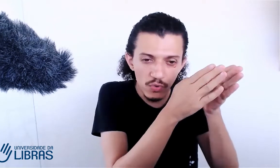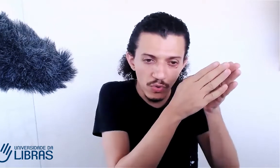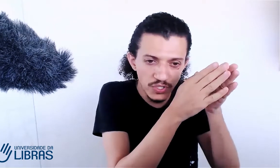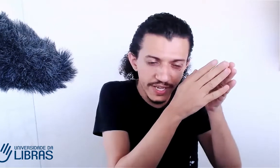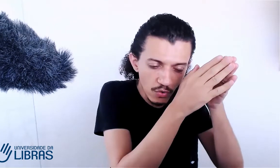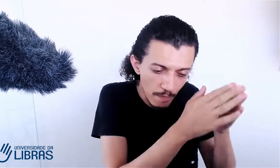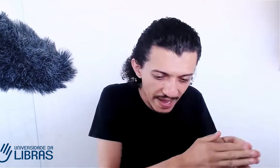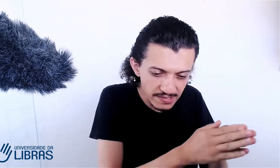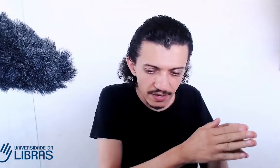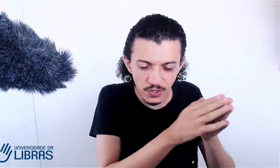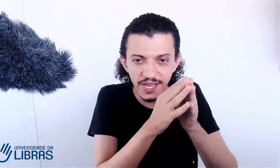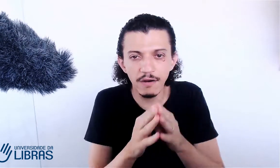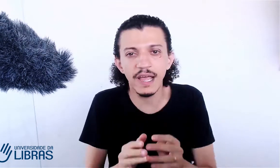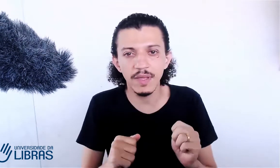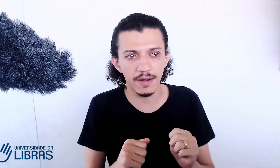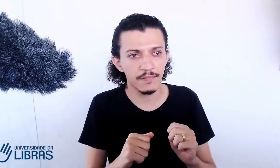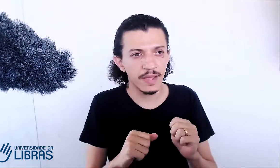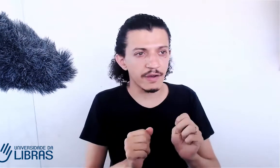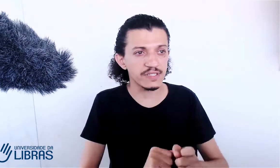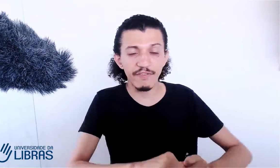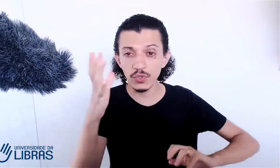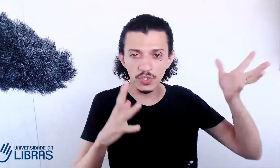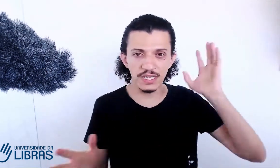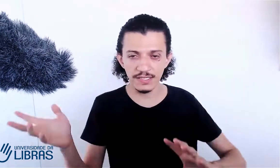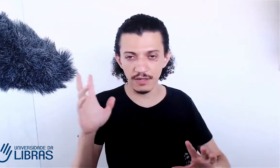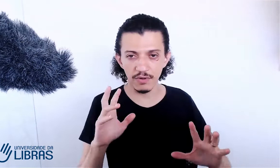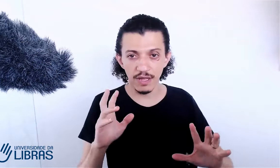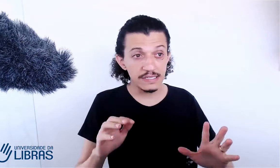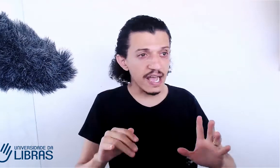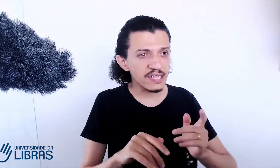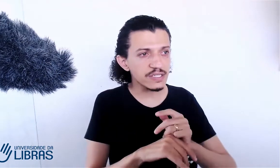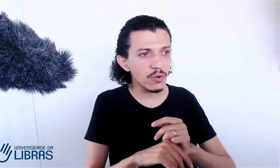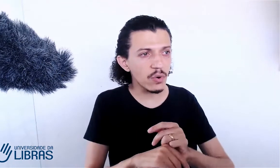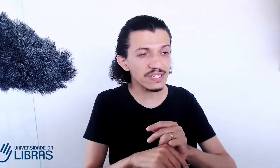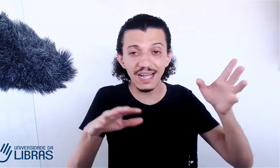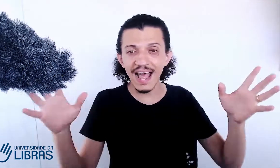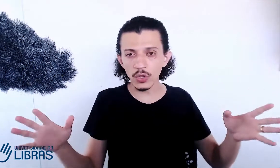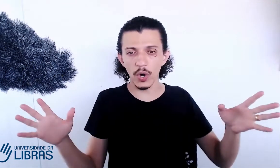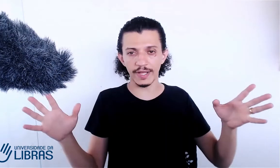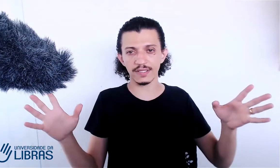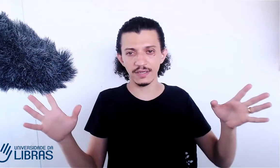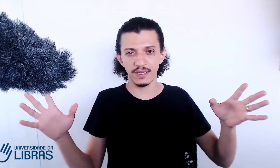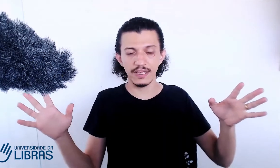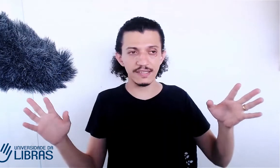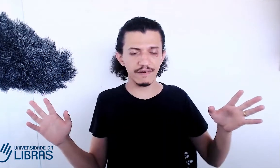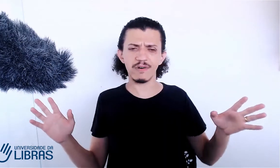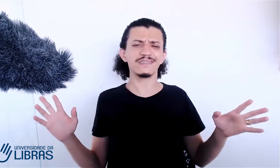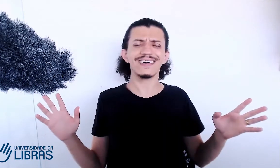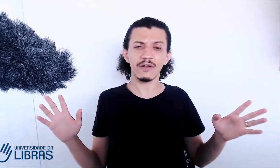onde aquilo começa e onde aquilo termina. Então, você vê um surdo sinalizando, você acha que são coisas aleatórias. E aí você fala assim, cara, eu não